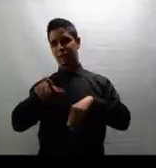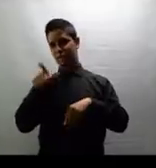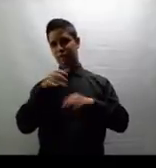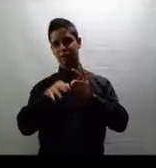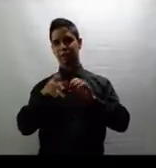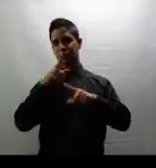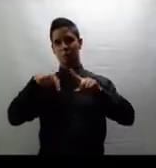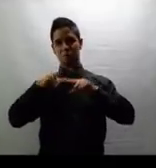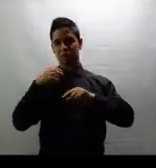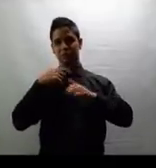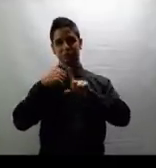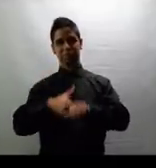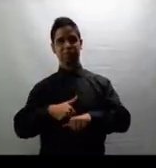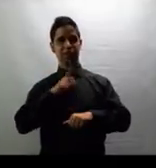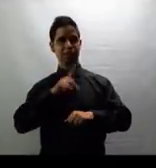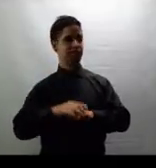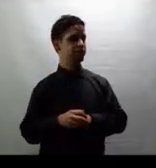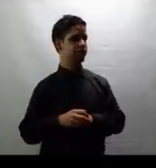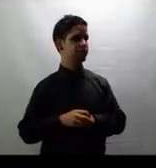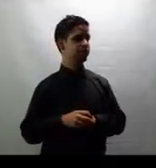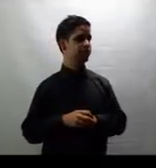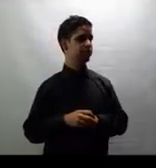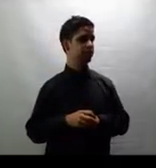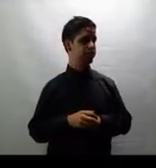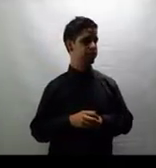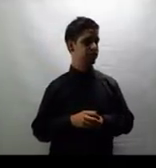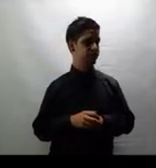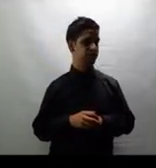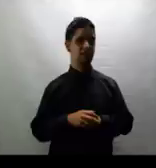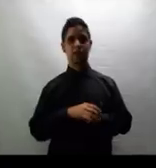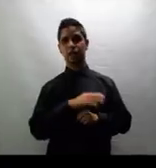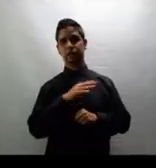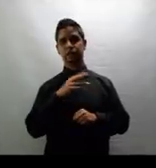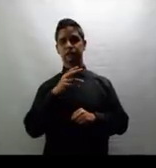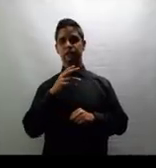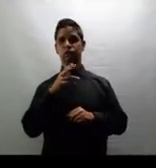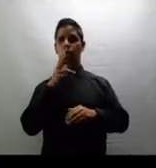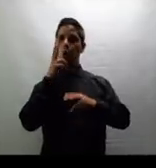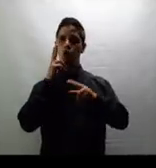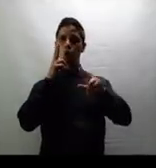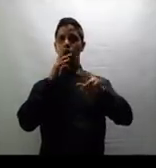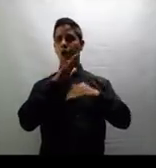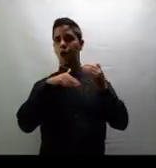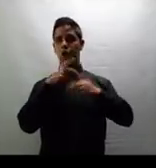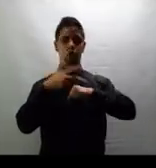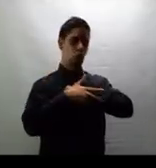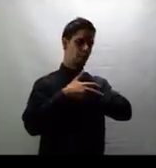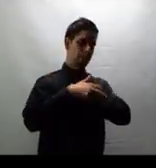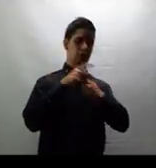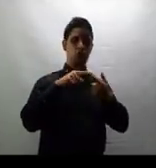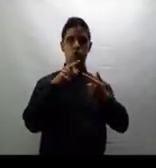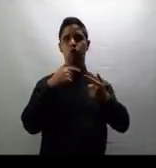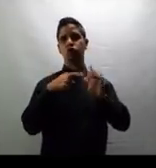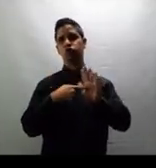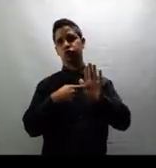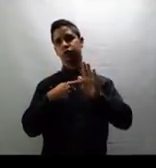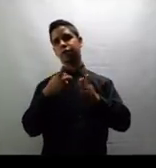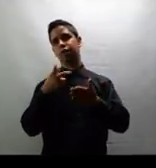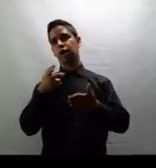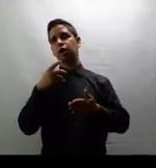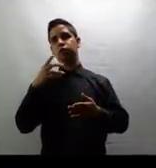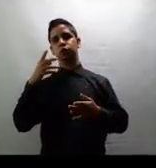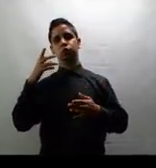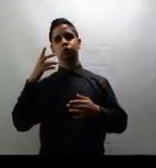nuestro amigo la dedicatoria a todos los corruptos pillos buscones exhibidores exhibicionistas chanchulleros